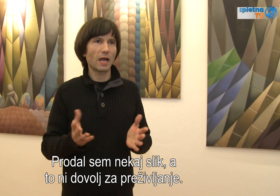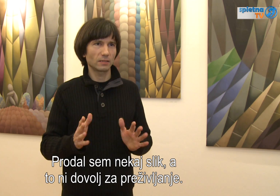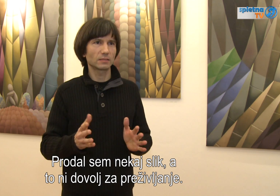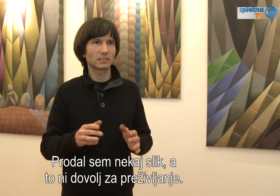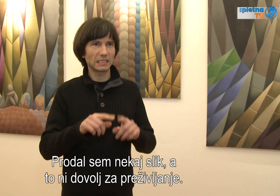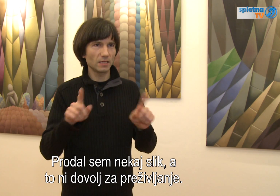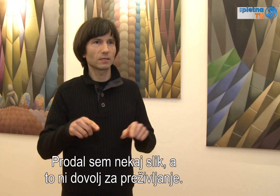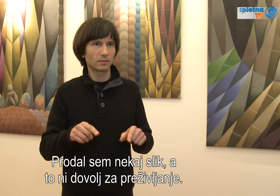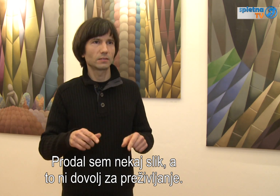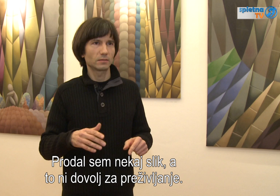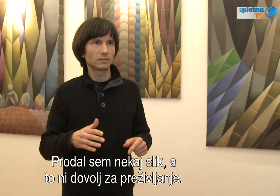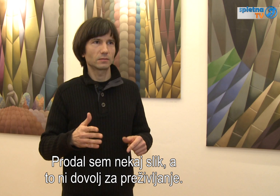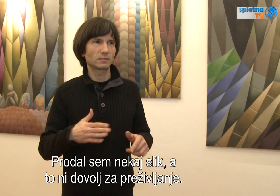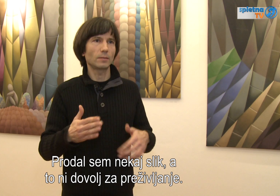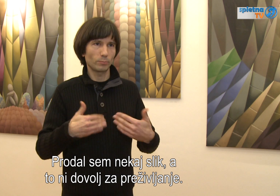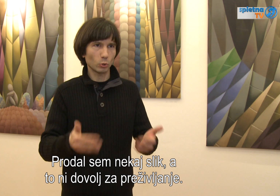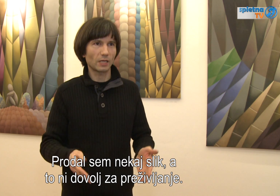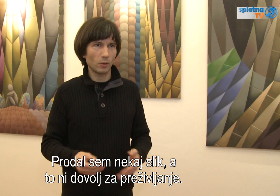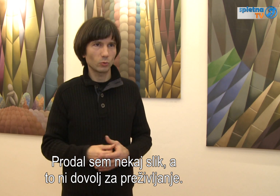Nekaj slik sem prodal.